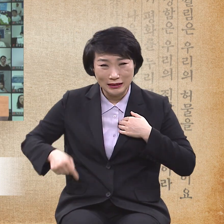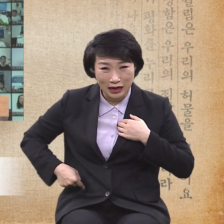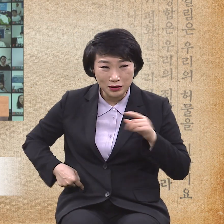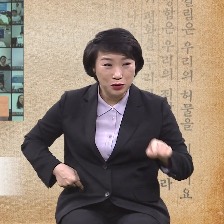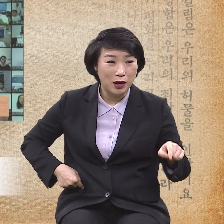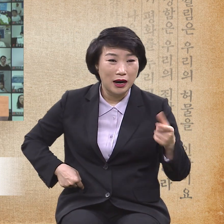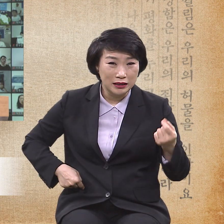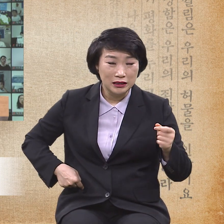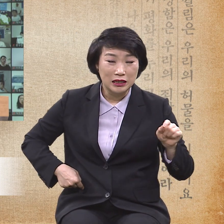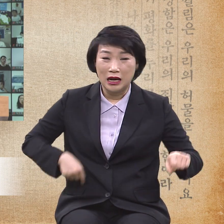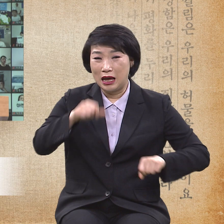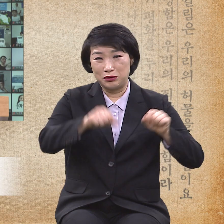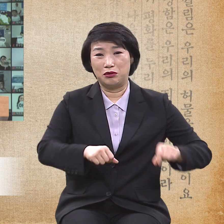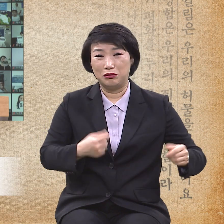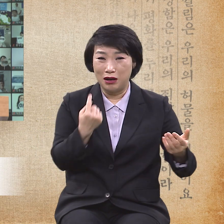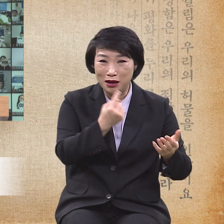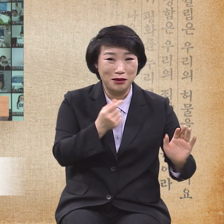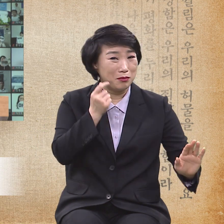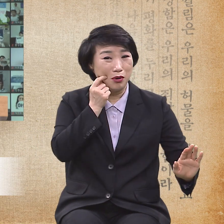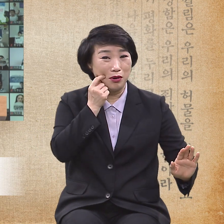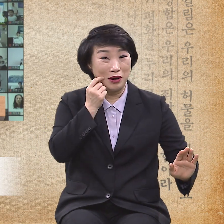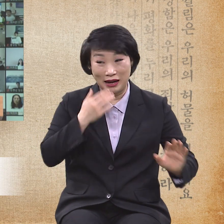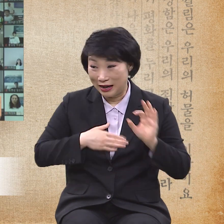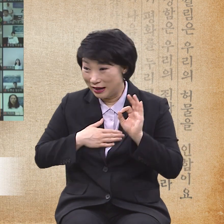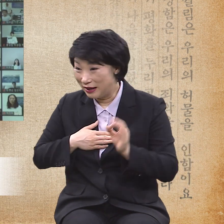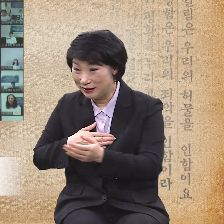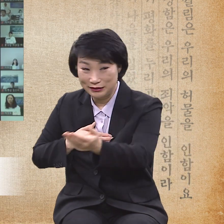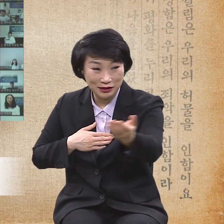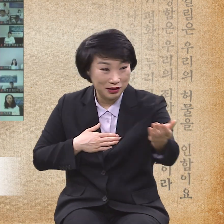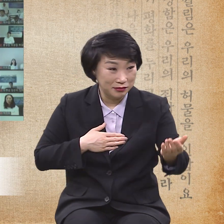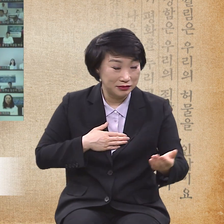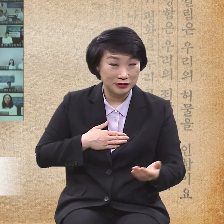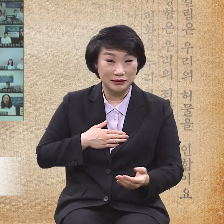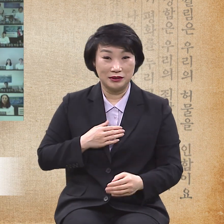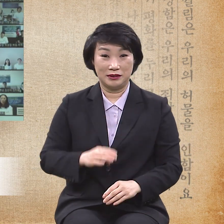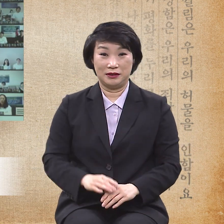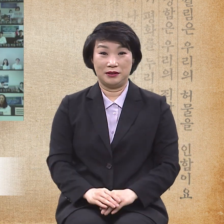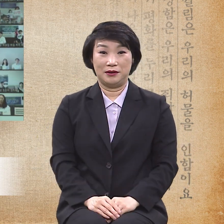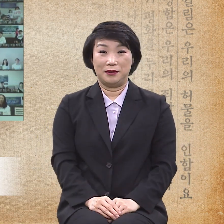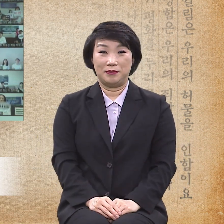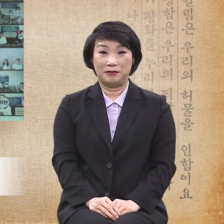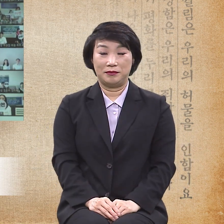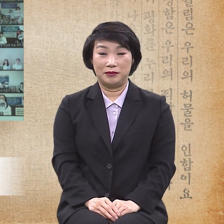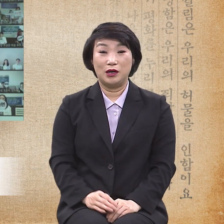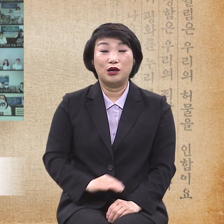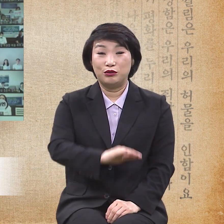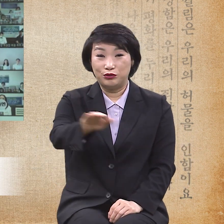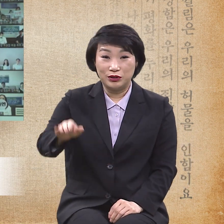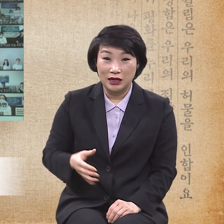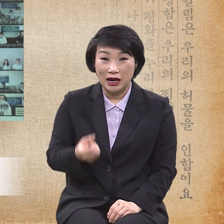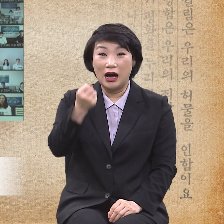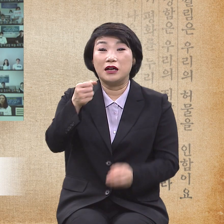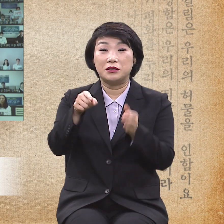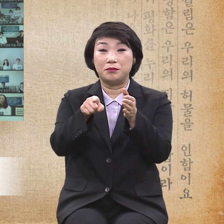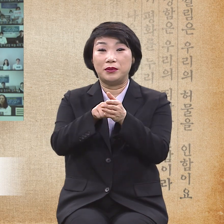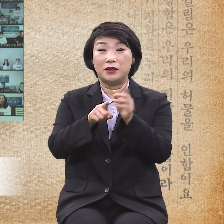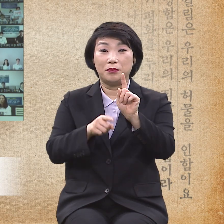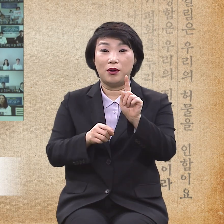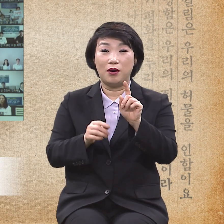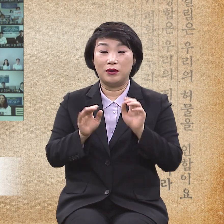양심상 그럴 수 없다 이 말입니다. 무슨 말인지 이해가 됩니까? 우리가 가진 믿음은